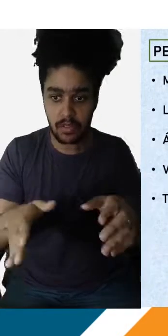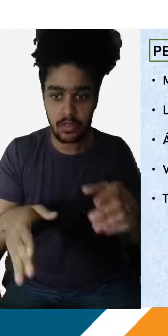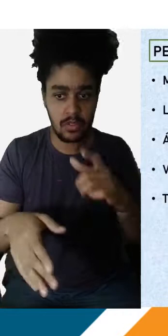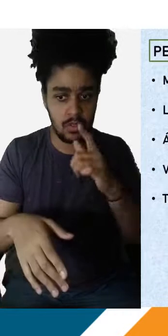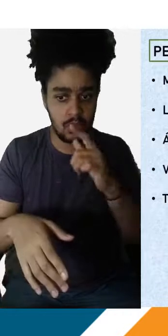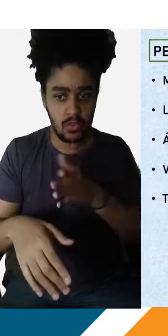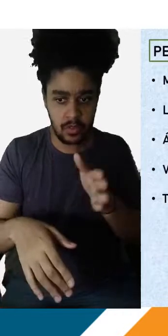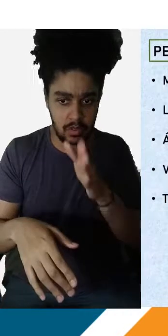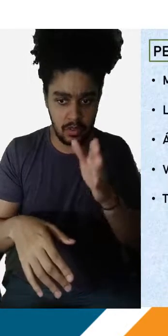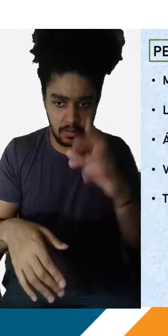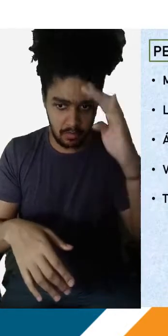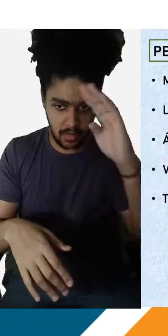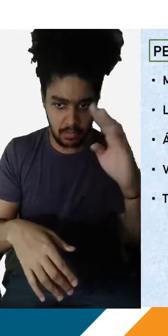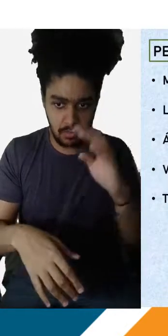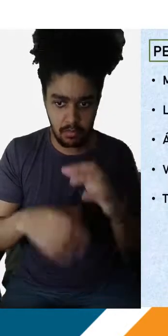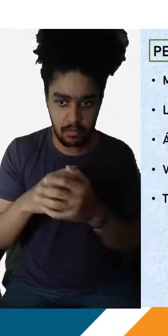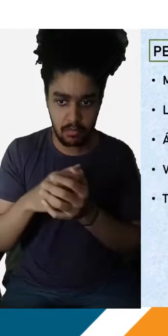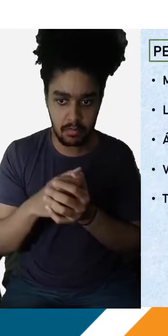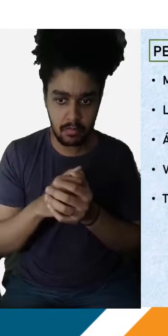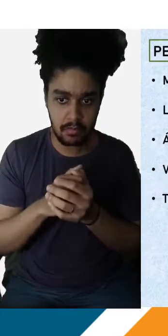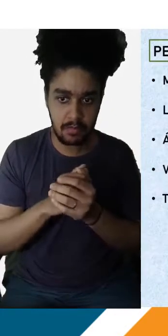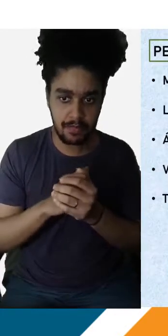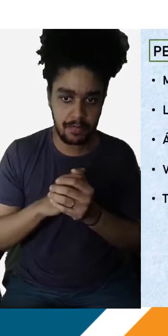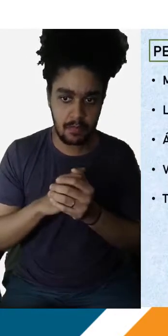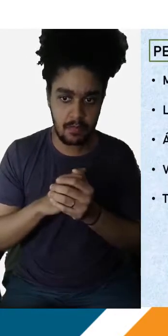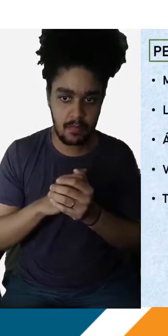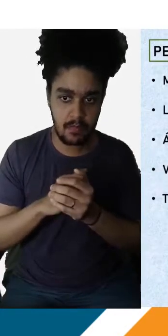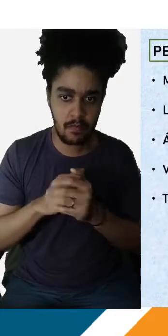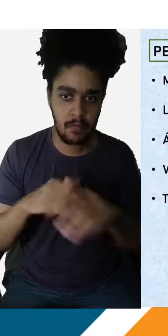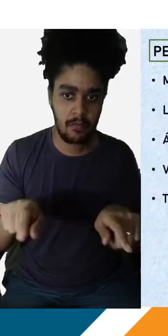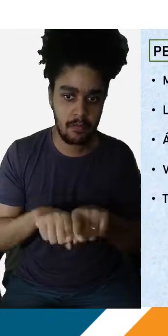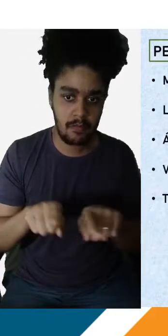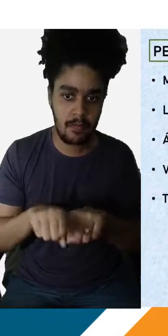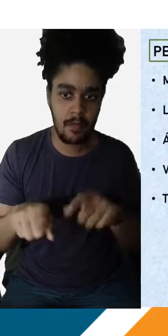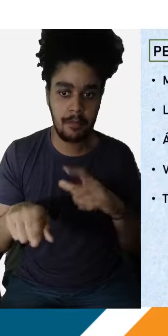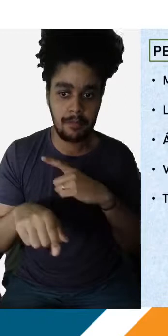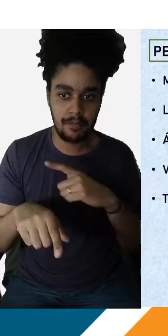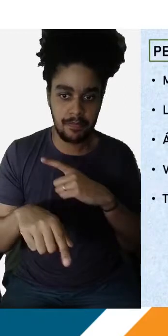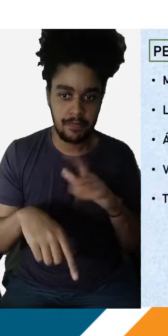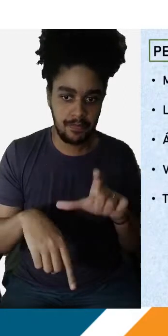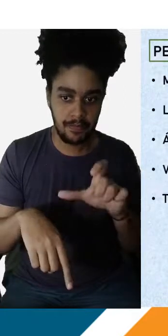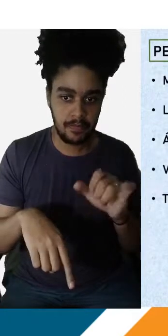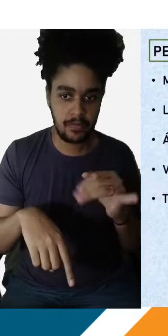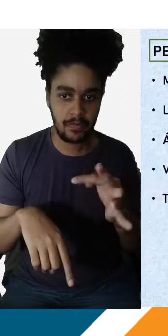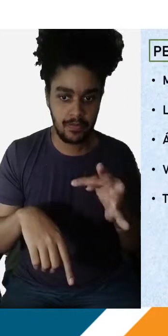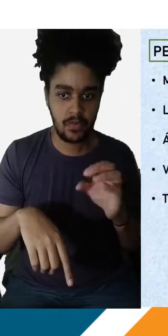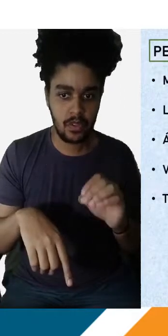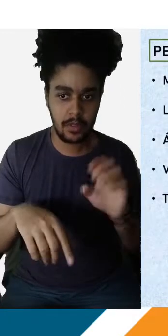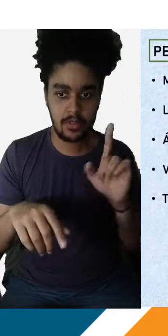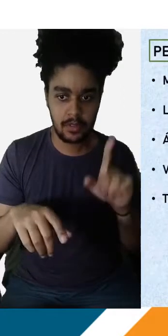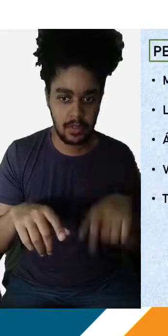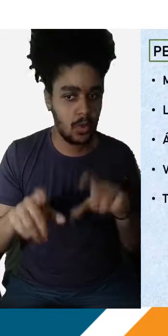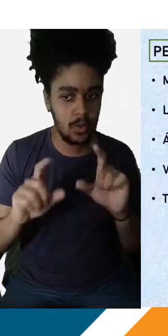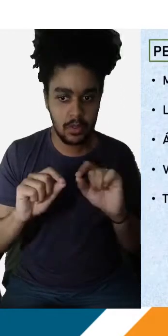também se dá principalmente a ocupação humana. Além disso, nós temos o leito. O leito é